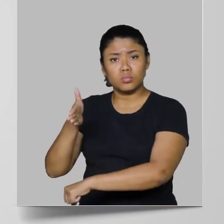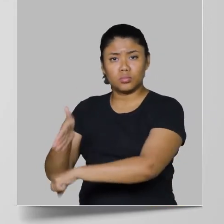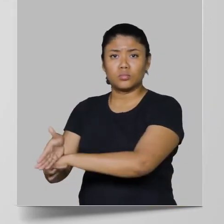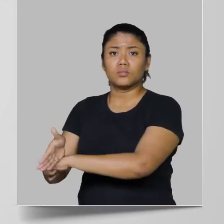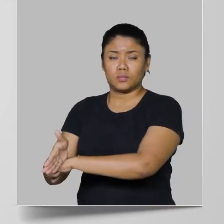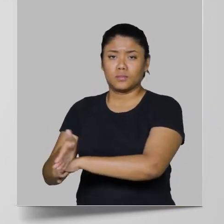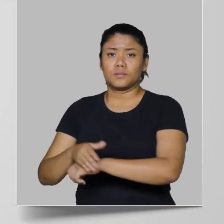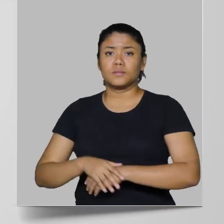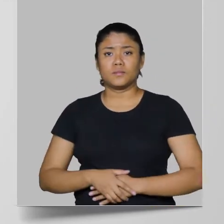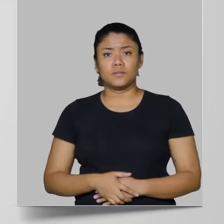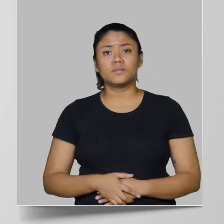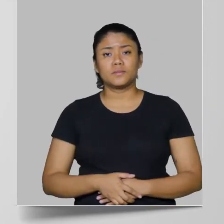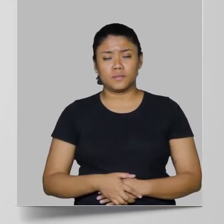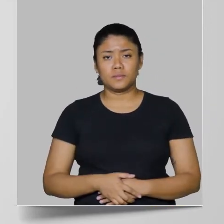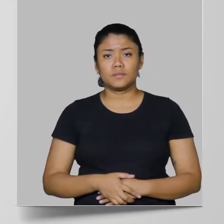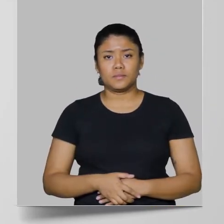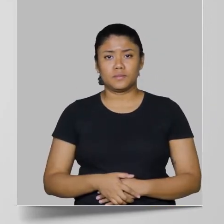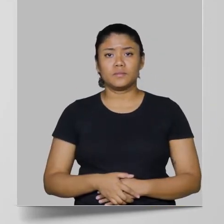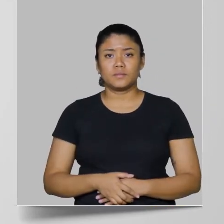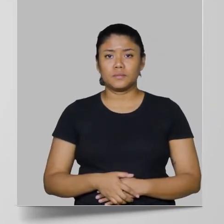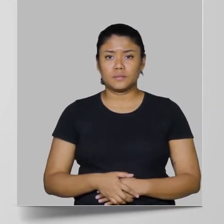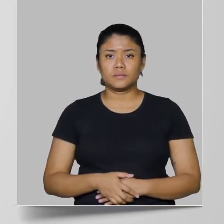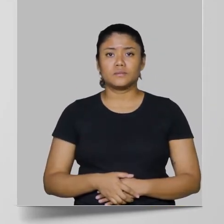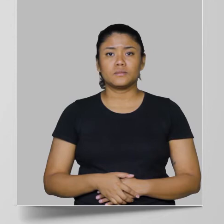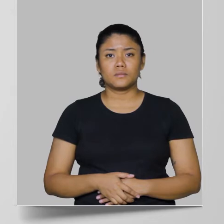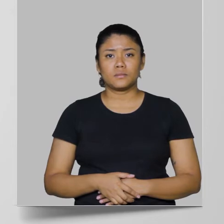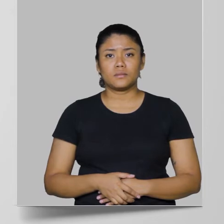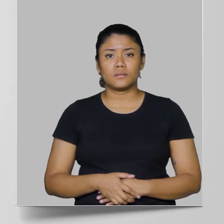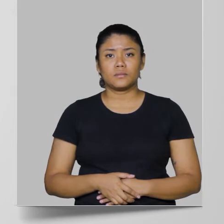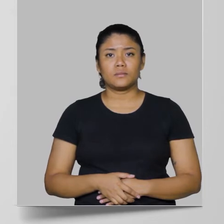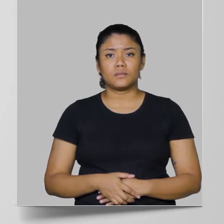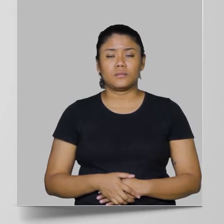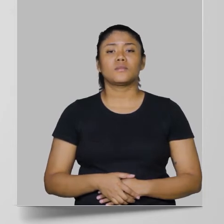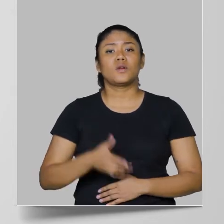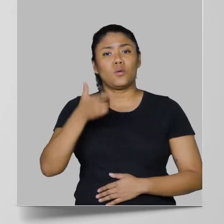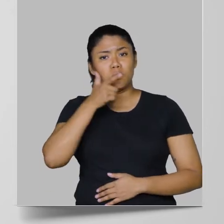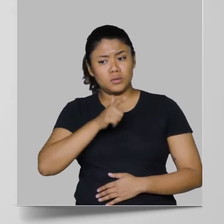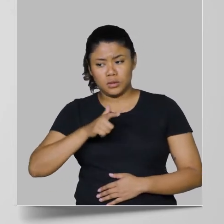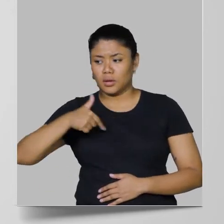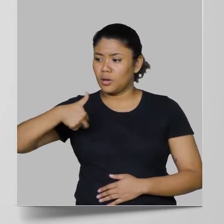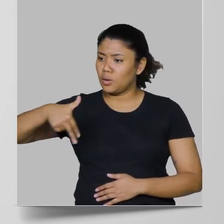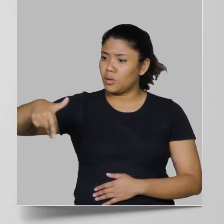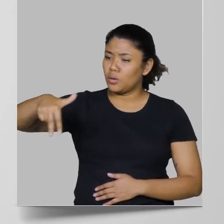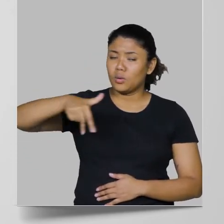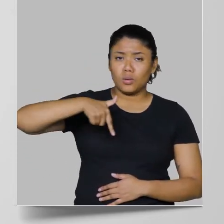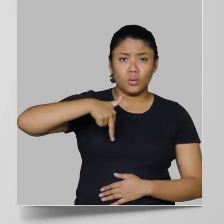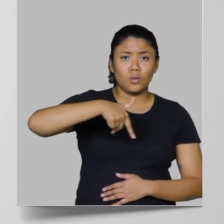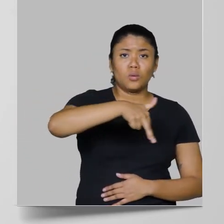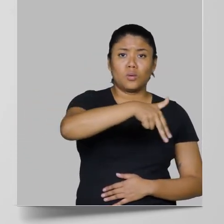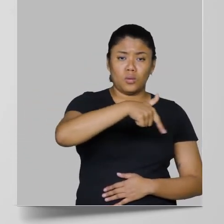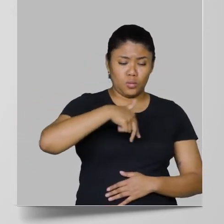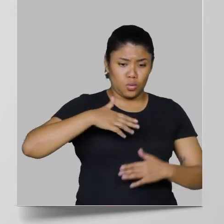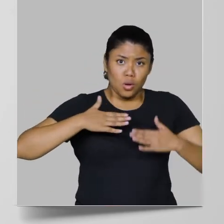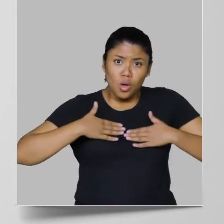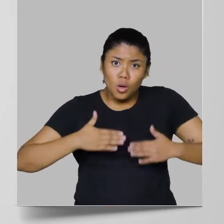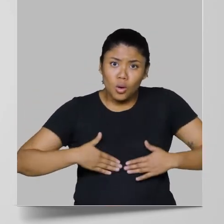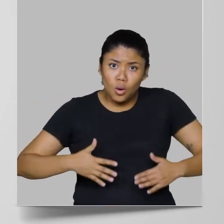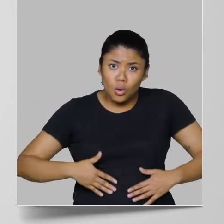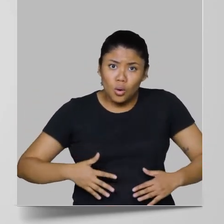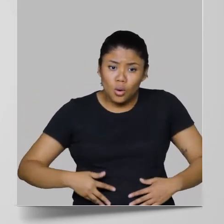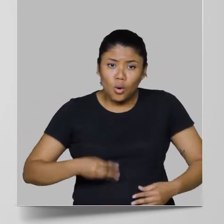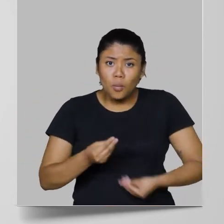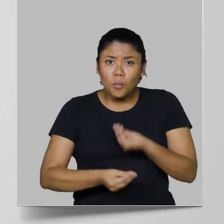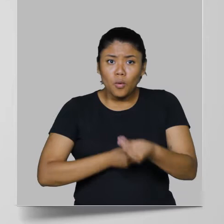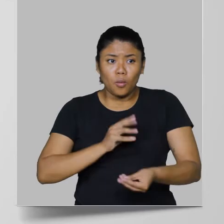similar, é restrição à participação, exatamente para deslocar a